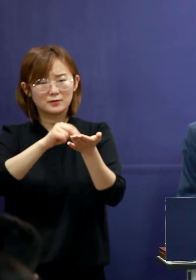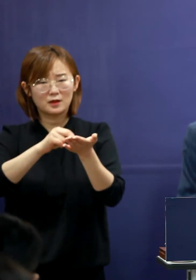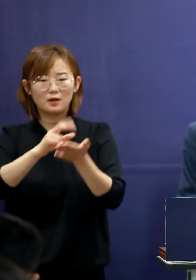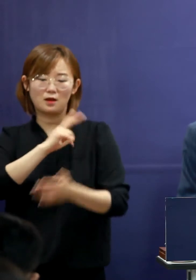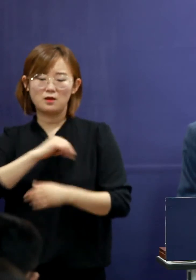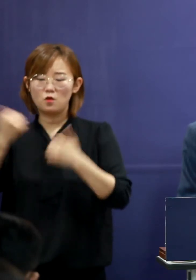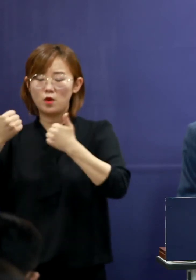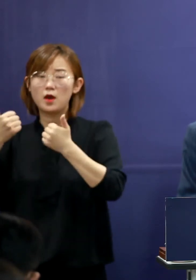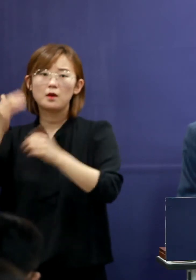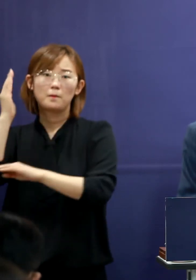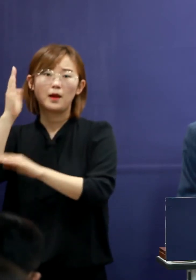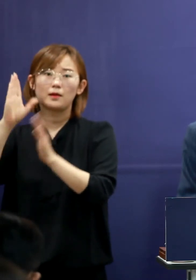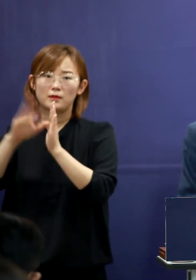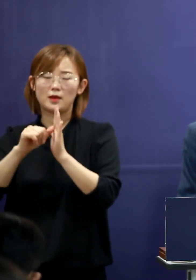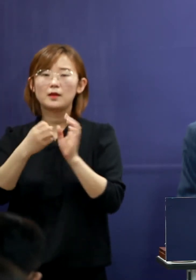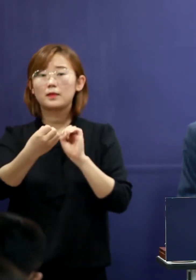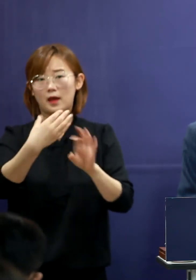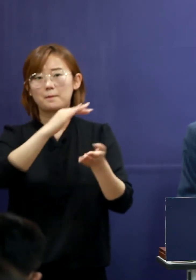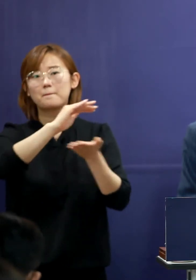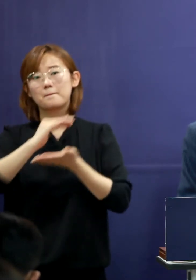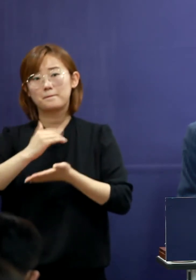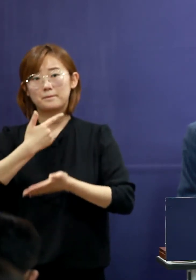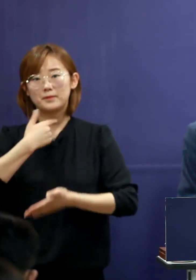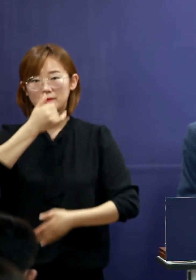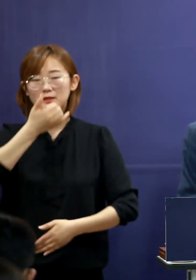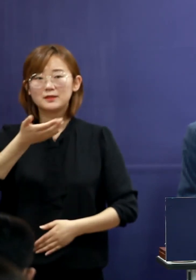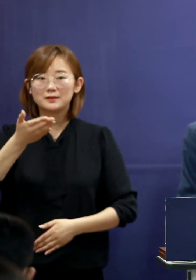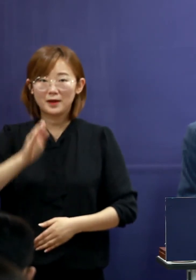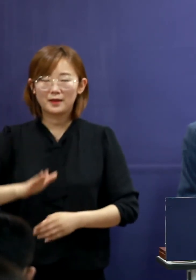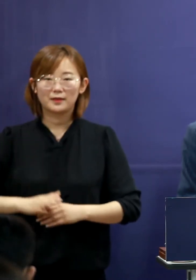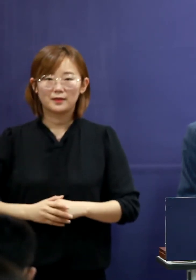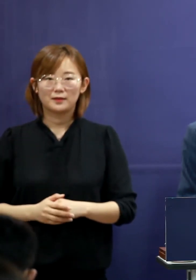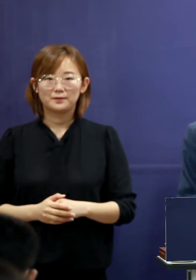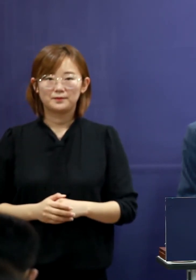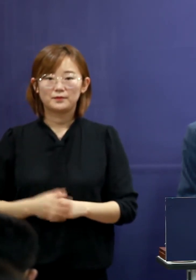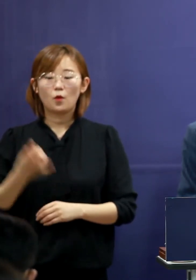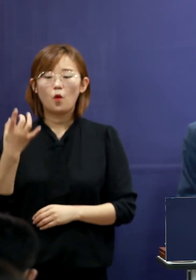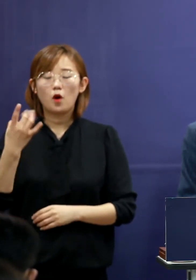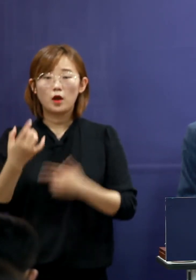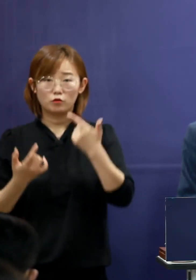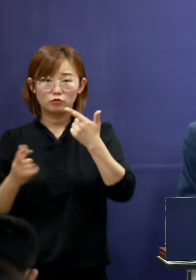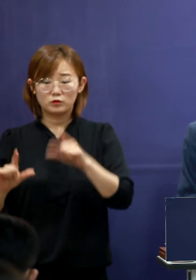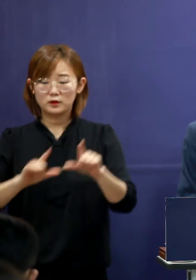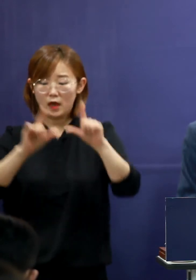같은데, 최근에 그 당초 육생활권에 설치하려고 하던